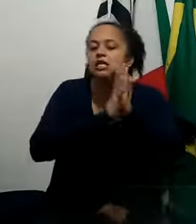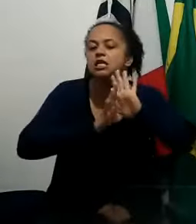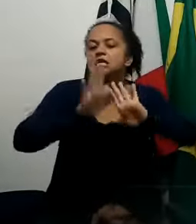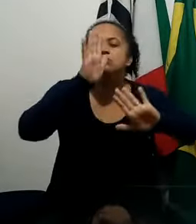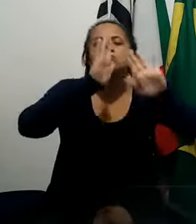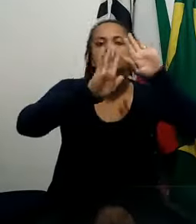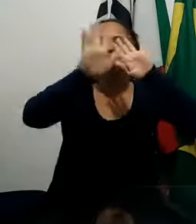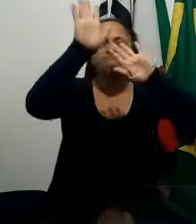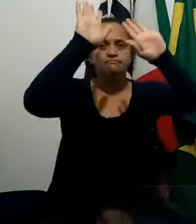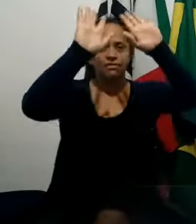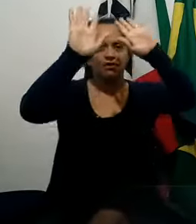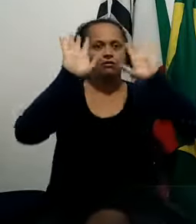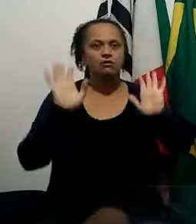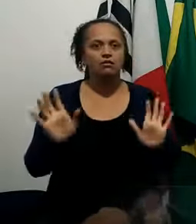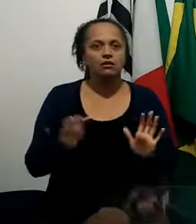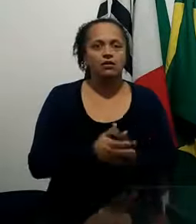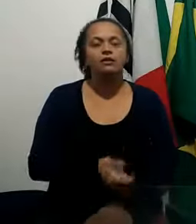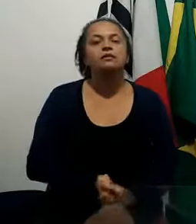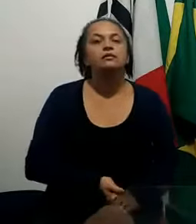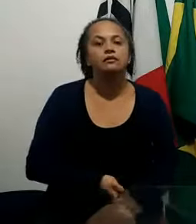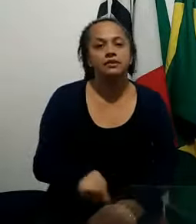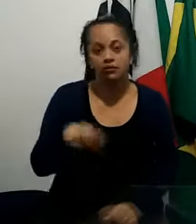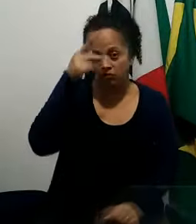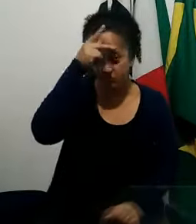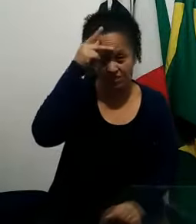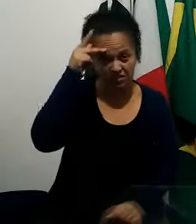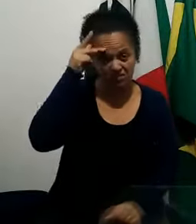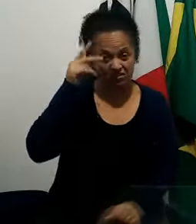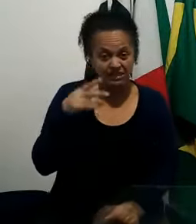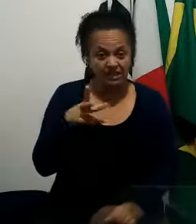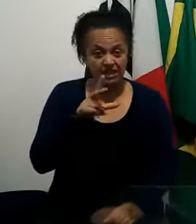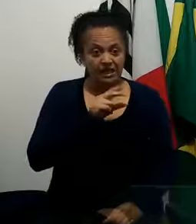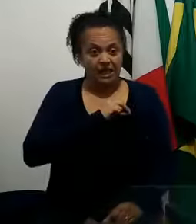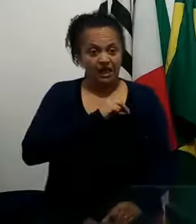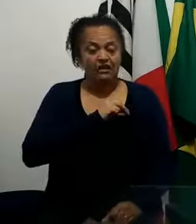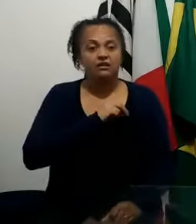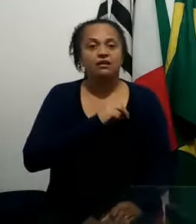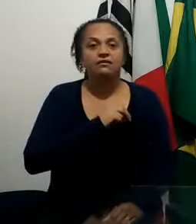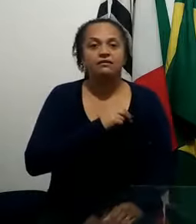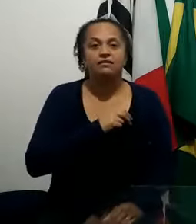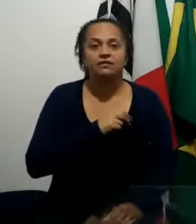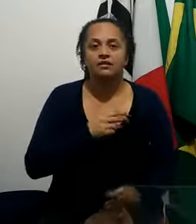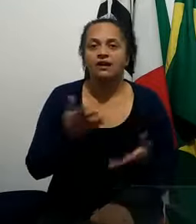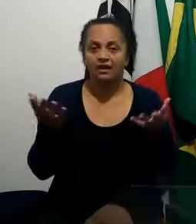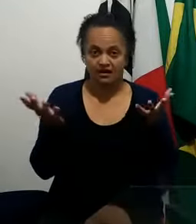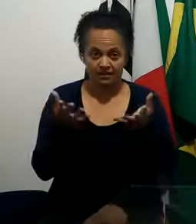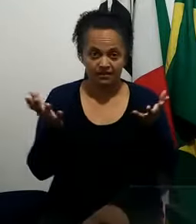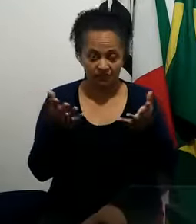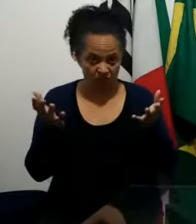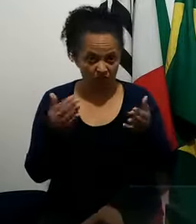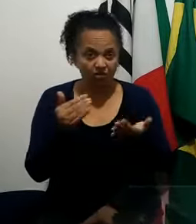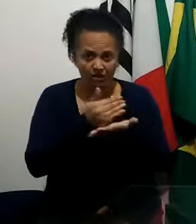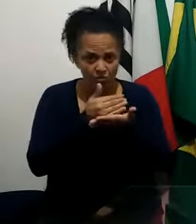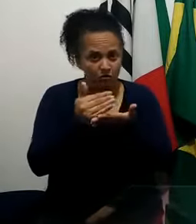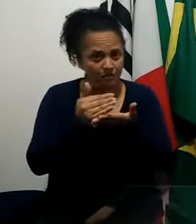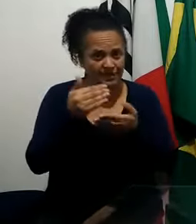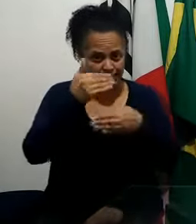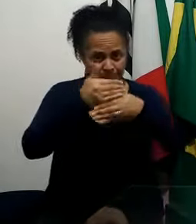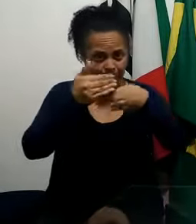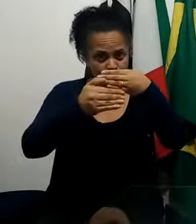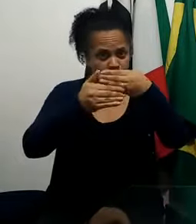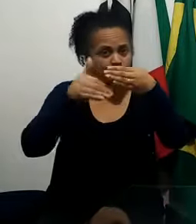templo, né? Que vai ser construído agora pelos judeus, só está faltando o local exato. E